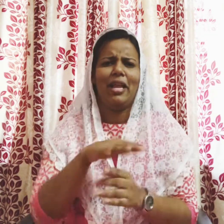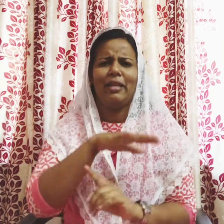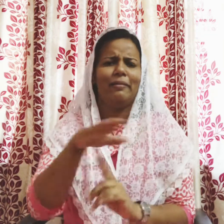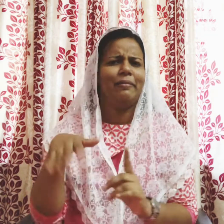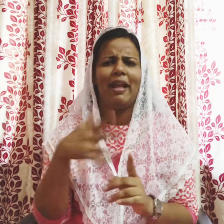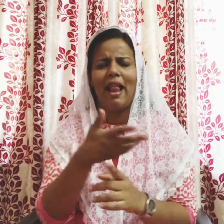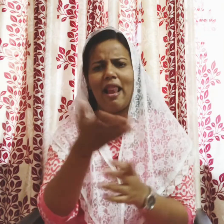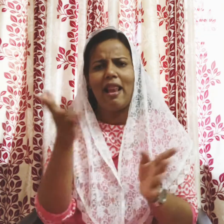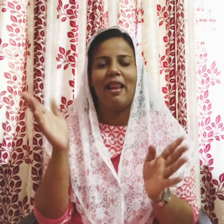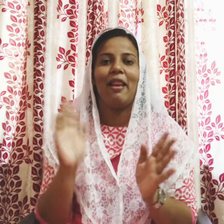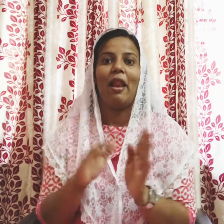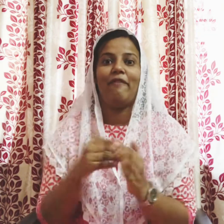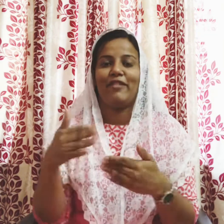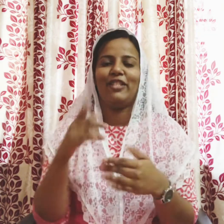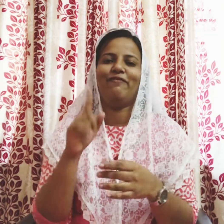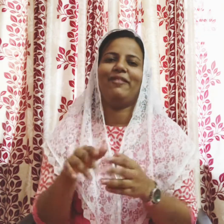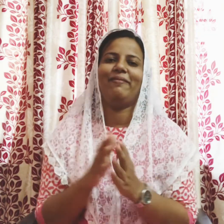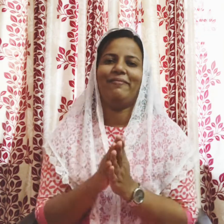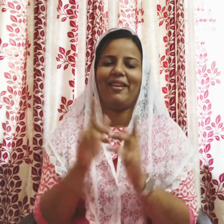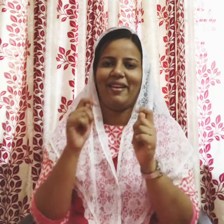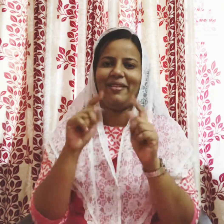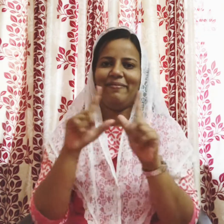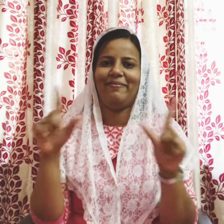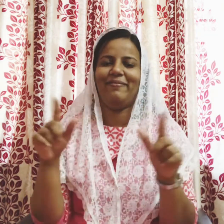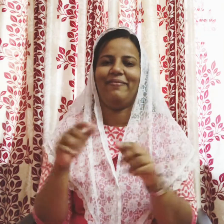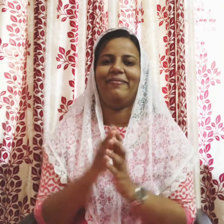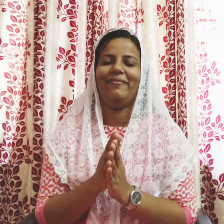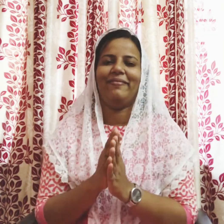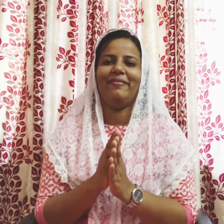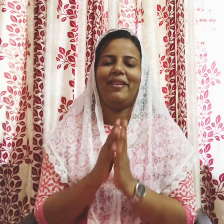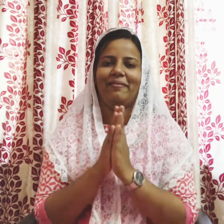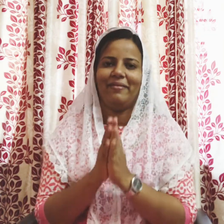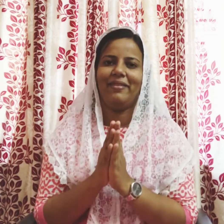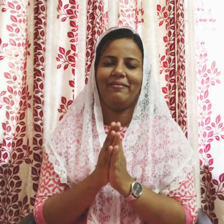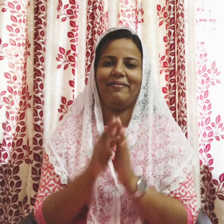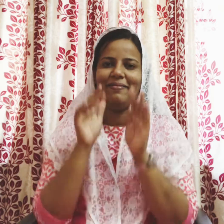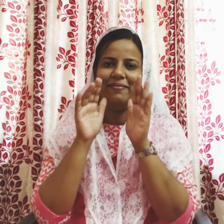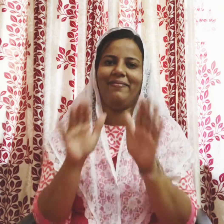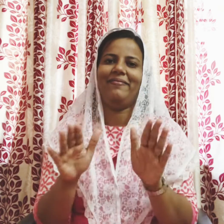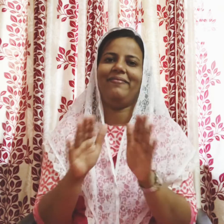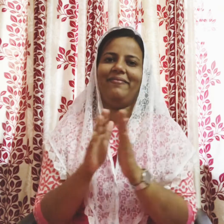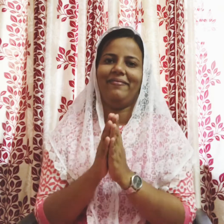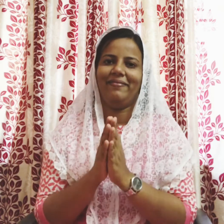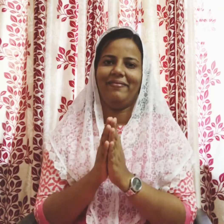നിങ്ങളുടെ ചുറ്റുപാടുകൾ ദൈവവചനത്താൽ രൂപാന്തരപ്പെടട്ടെ. ഹല്ലേലൂയ ഗ്ലോറി, ആമേൻ. കർത്താവ് അനുഗ്രഹിക്കട്ടെ.